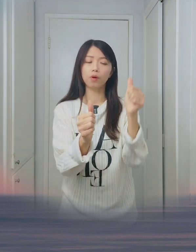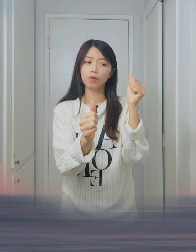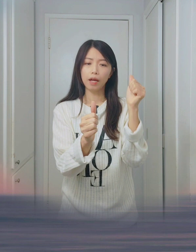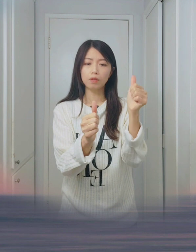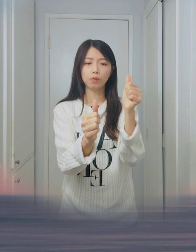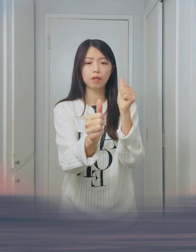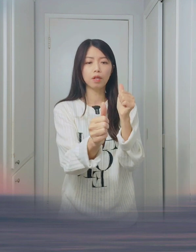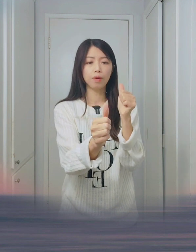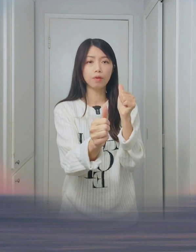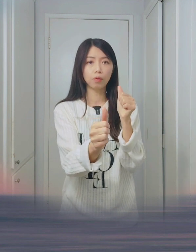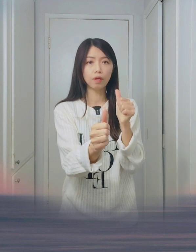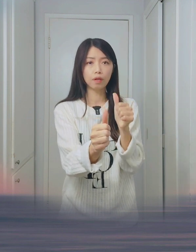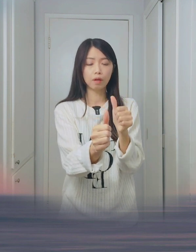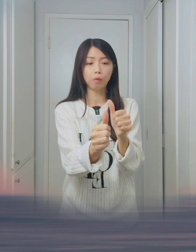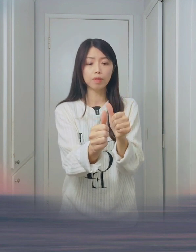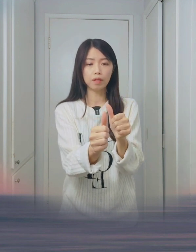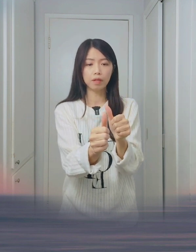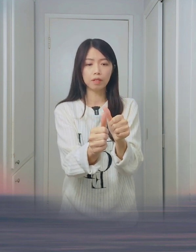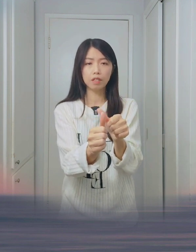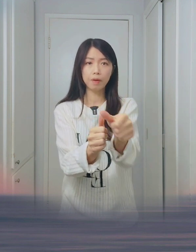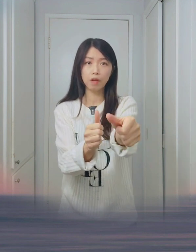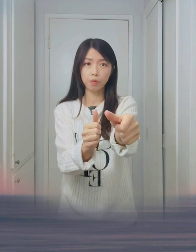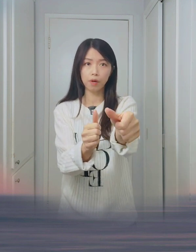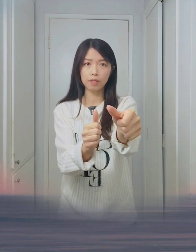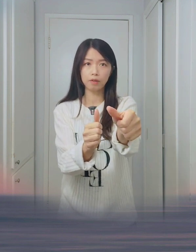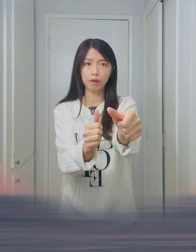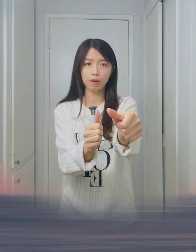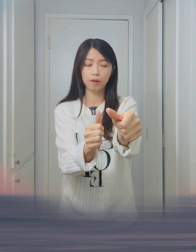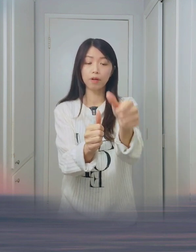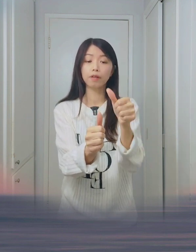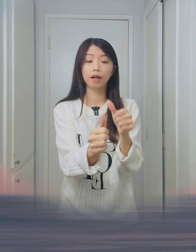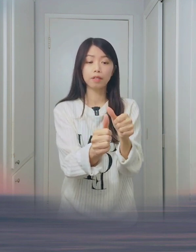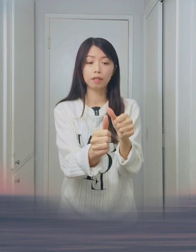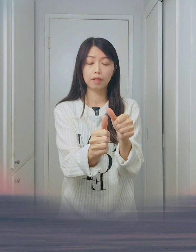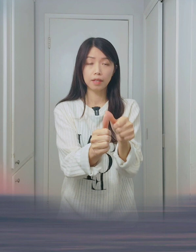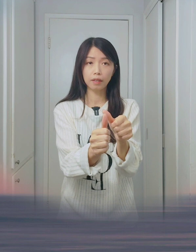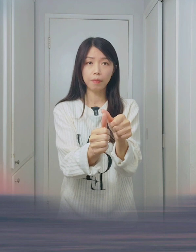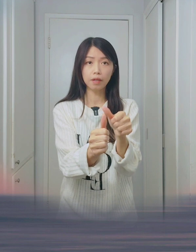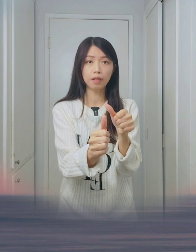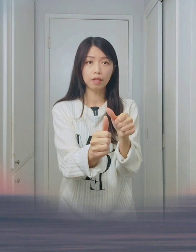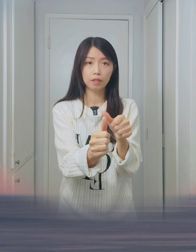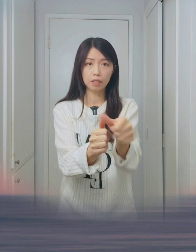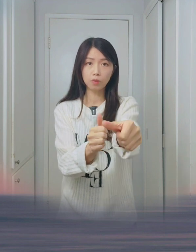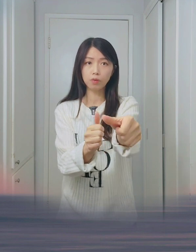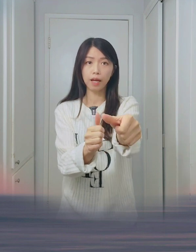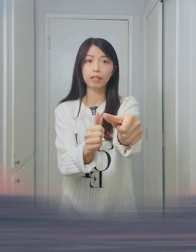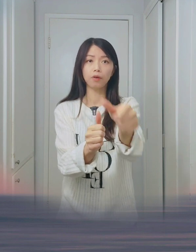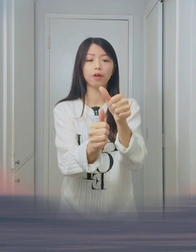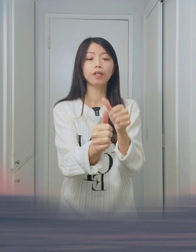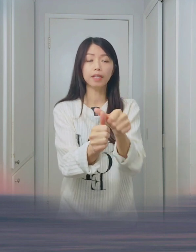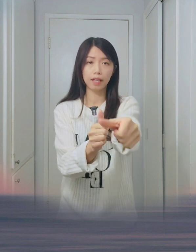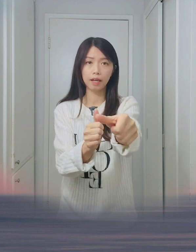세우시고 다른 손을 이 왼손을 엄지를 치면서 앞으로 가시는 거예요. 내가 상대방을 치고